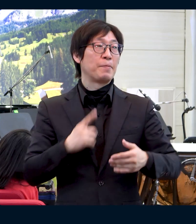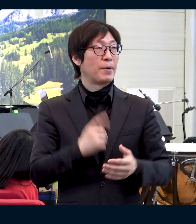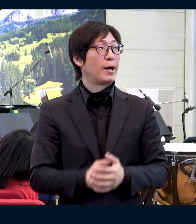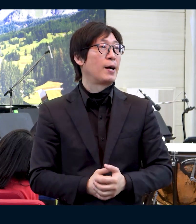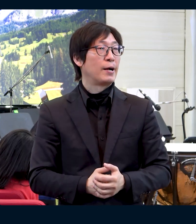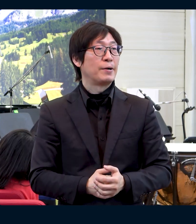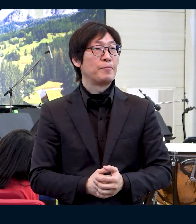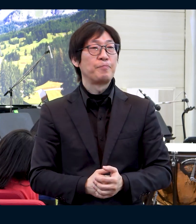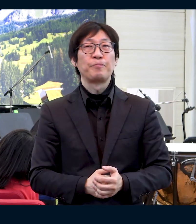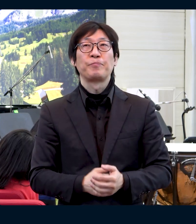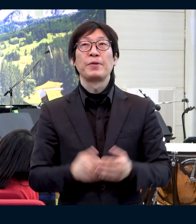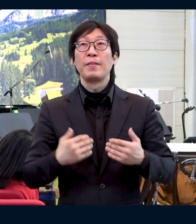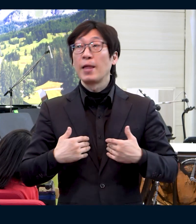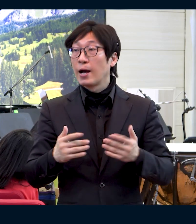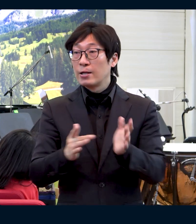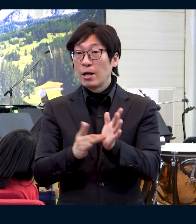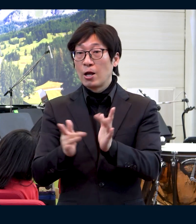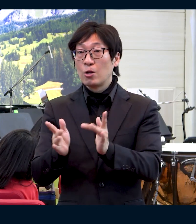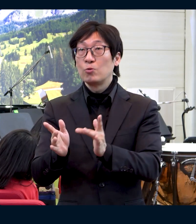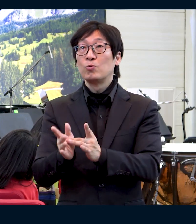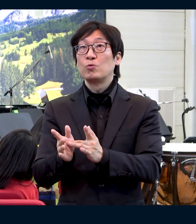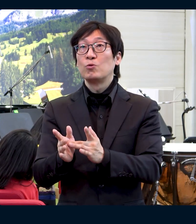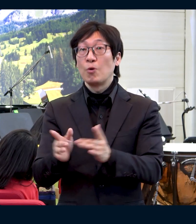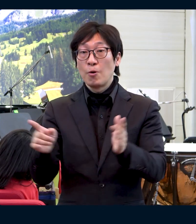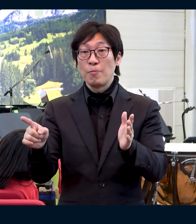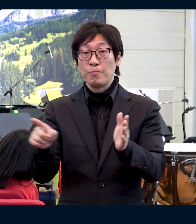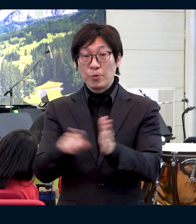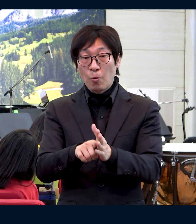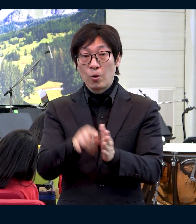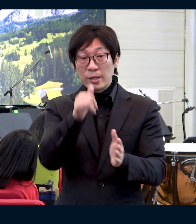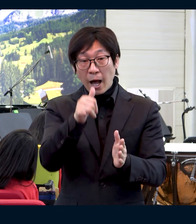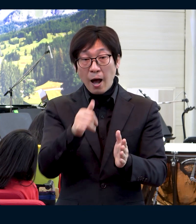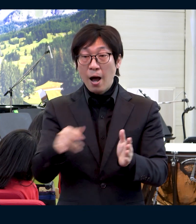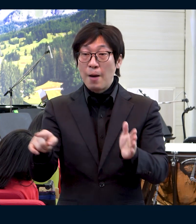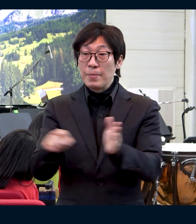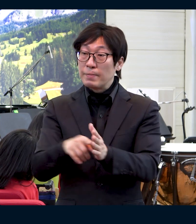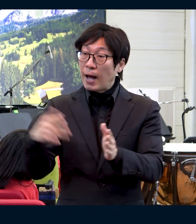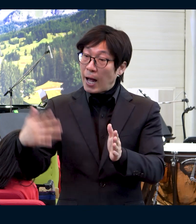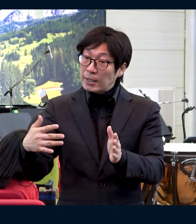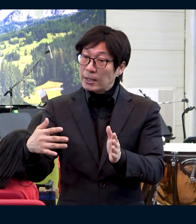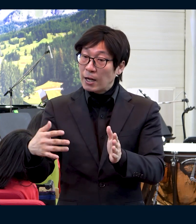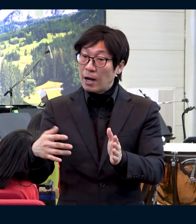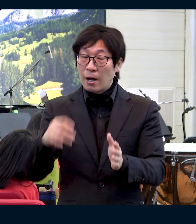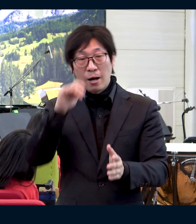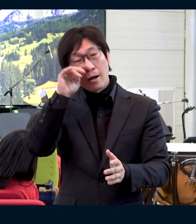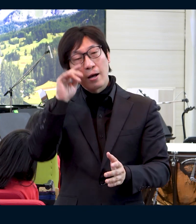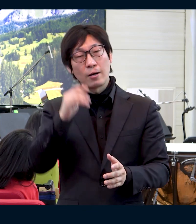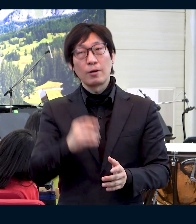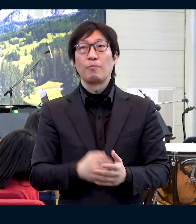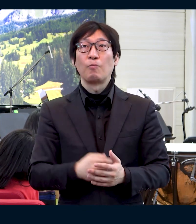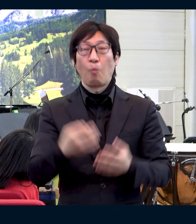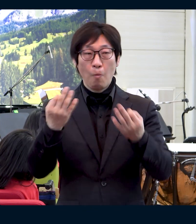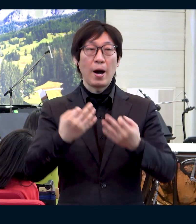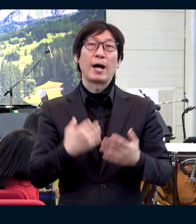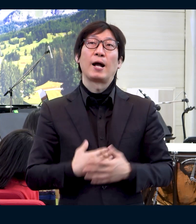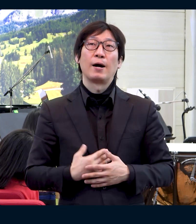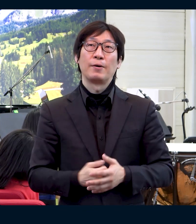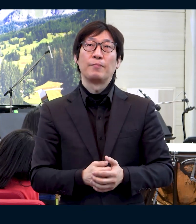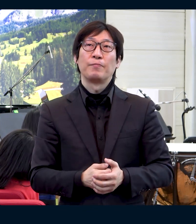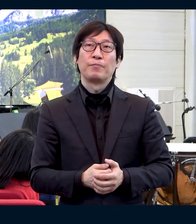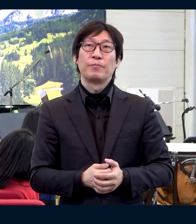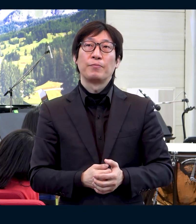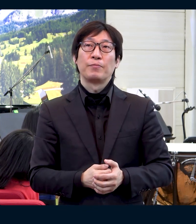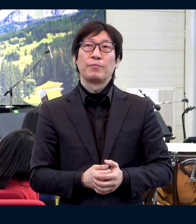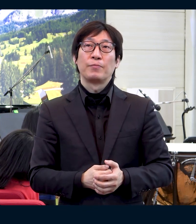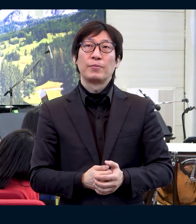것입니다. 내가 예수를 믿는지, 얘가 예수를 믿고 있지 않는지 말로 하는 것이 아니라, 여러분들도 아시지만 또 이제 얼마 안